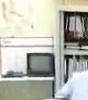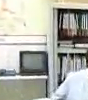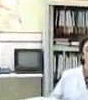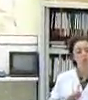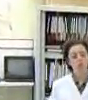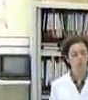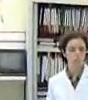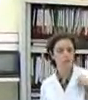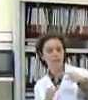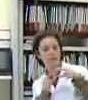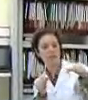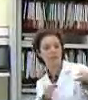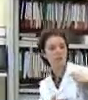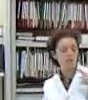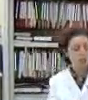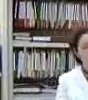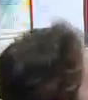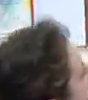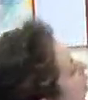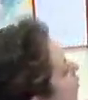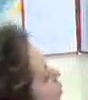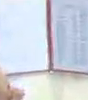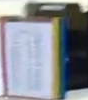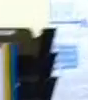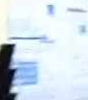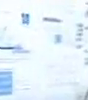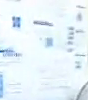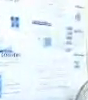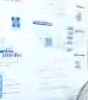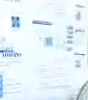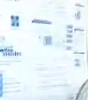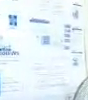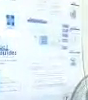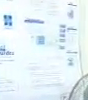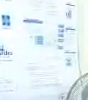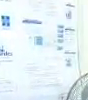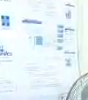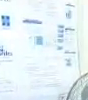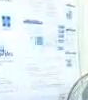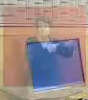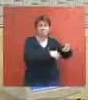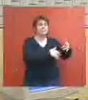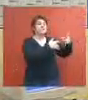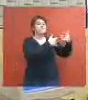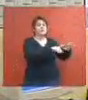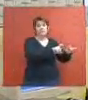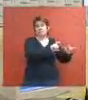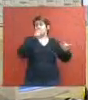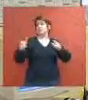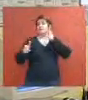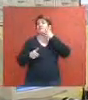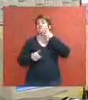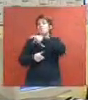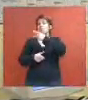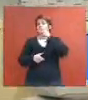par fax, SMS ou email. Elle assure également l'accueil et les aides pour les formalités administratives. Ensuite, ils sont reçus